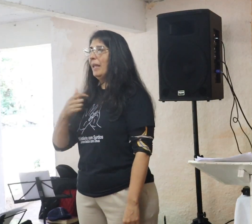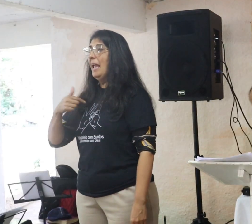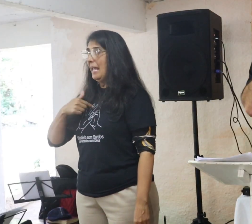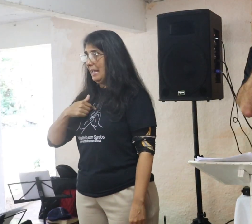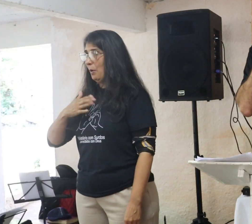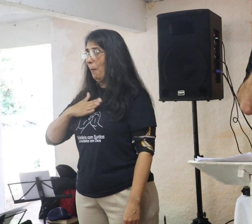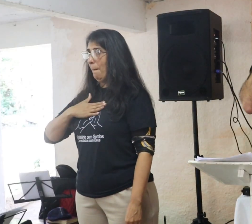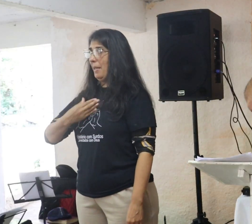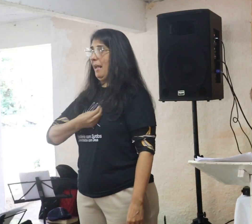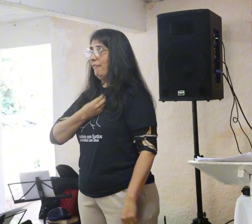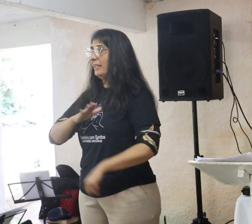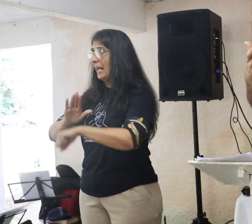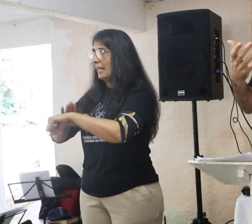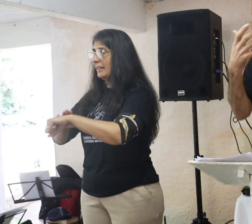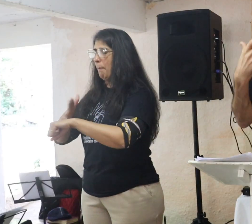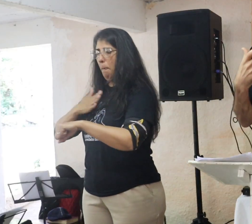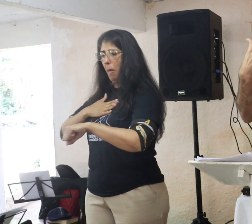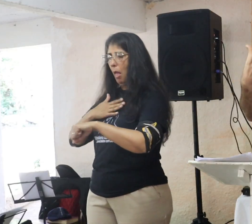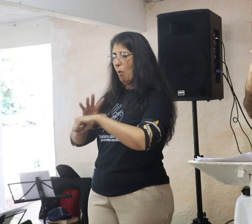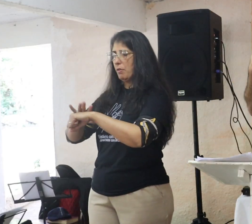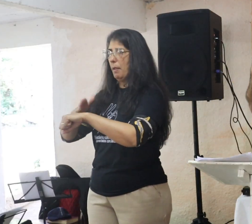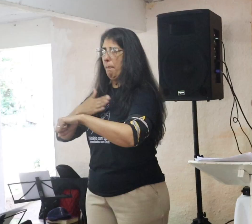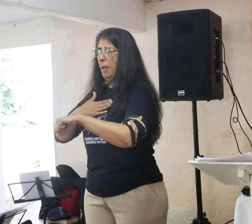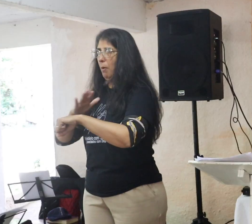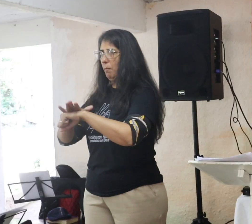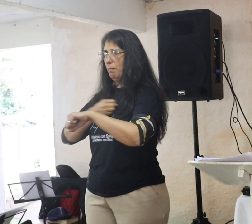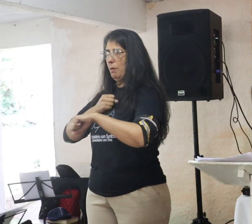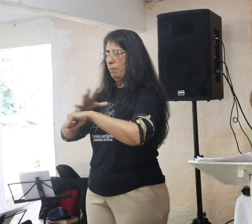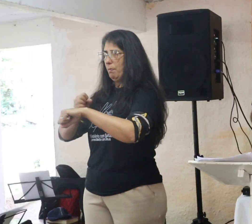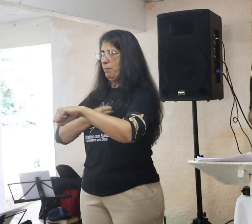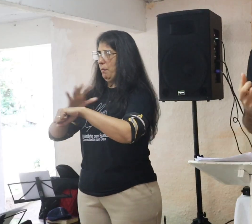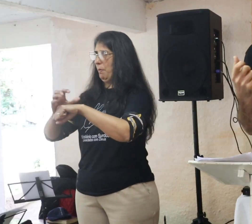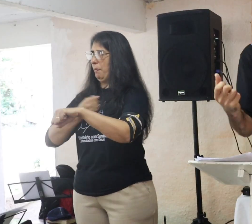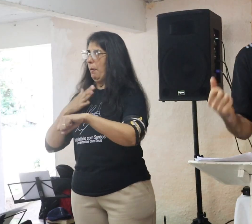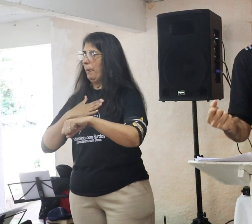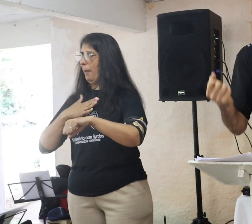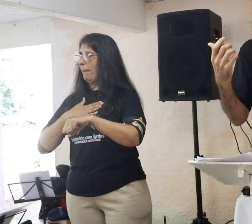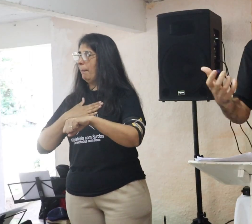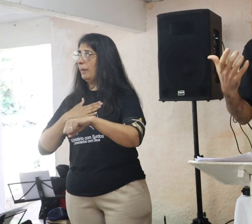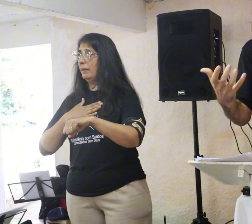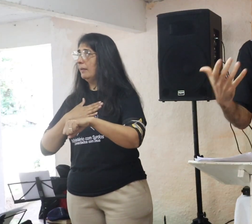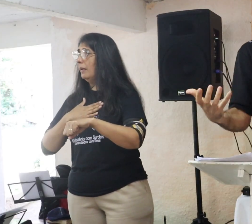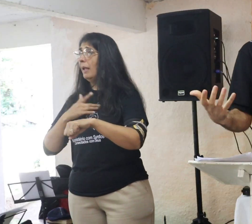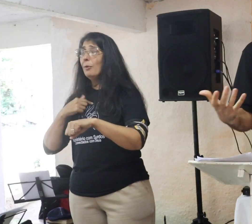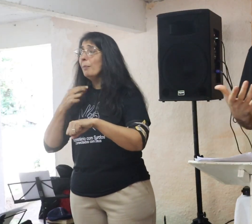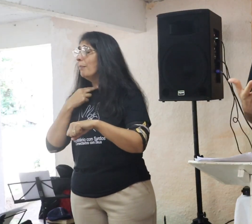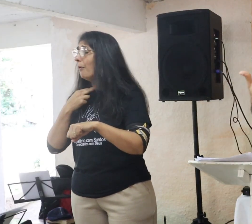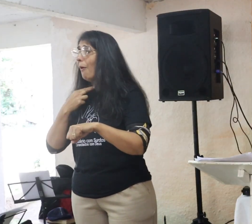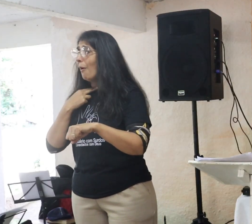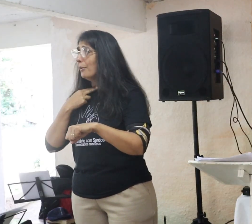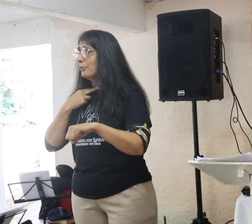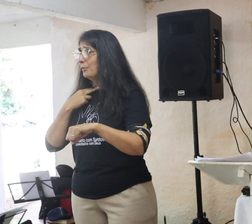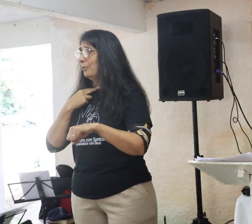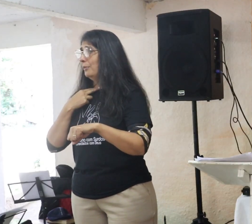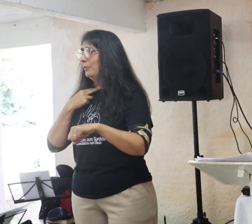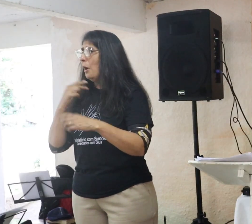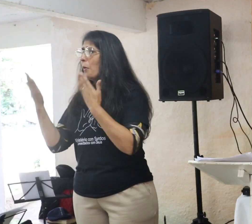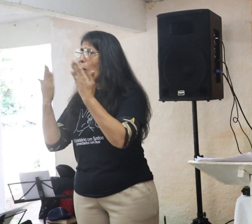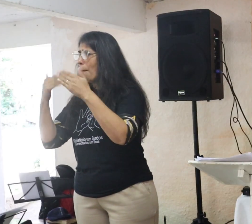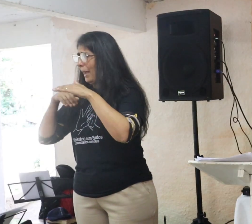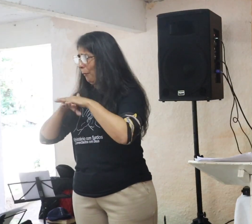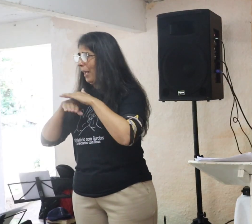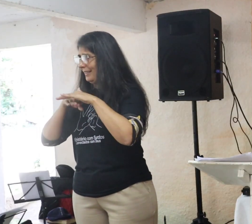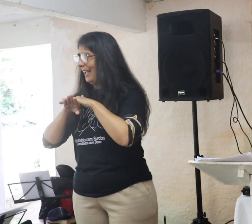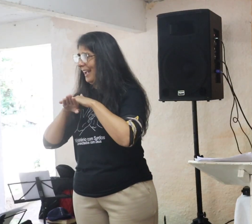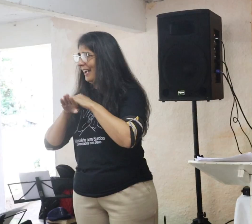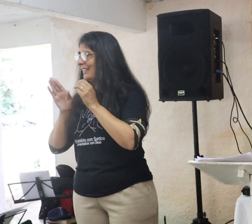missionário antigamente, não é? Não é retendo aquilo que não podemos reter, que não podemos guardar, porque a nossa vida está